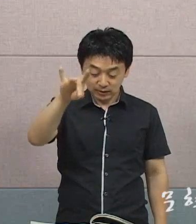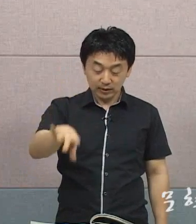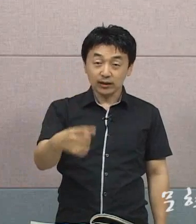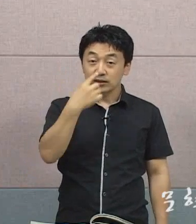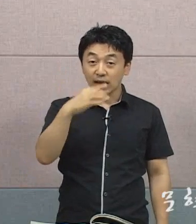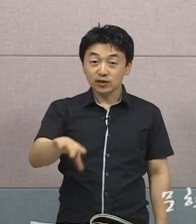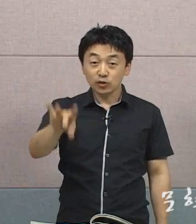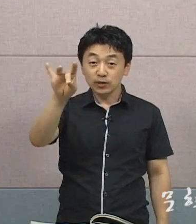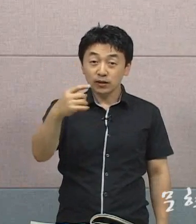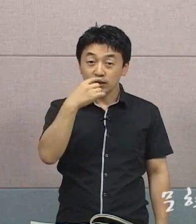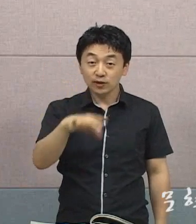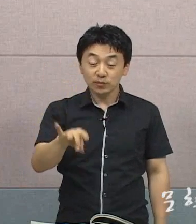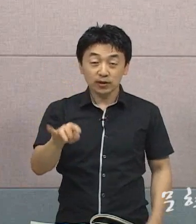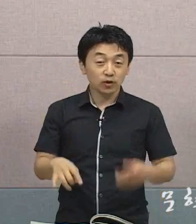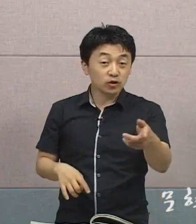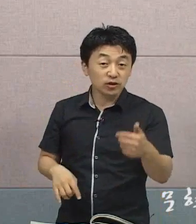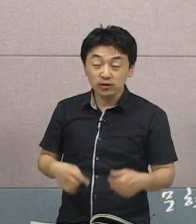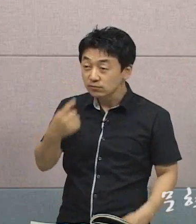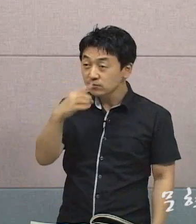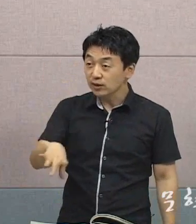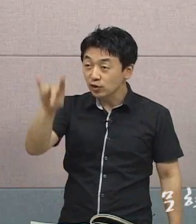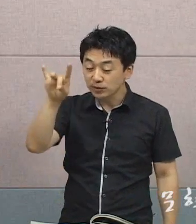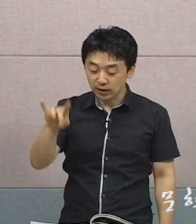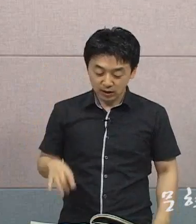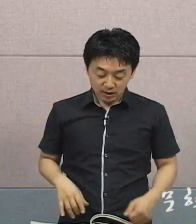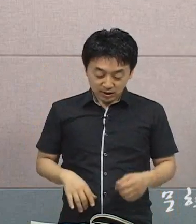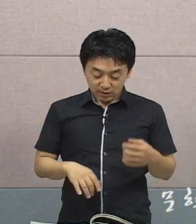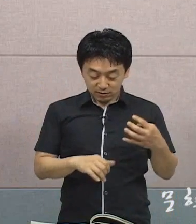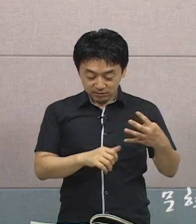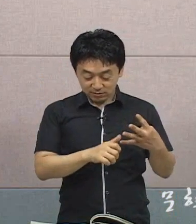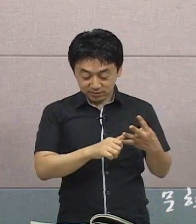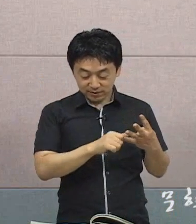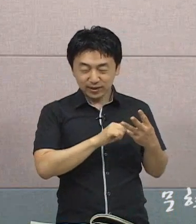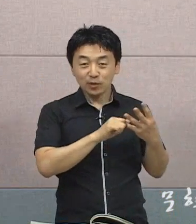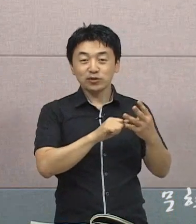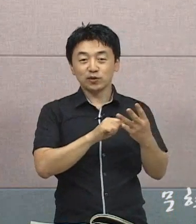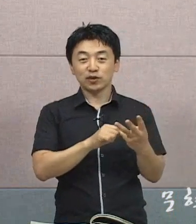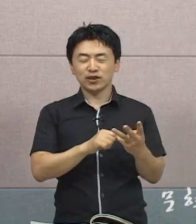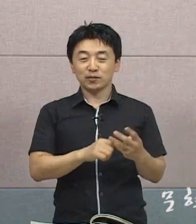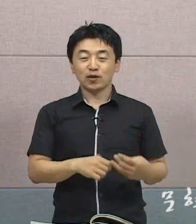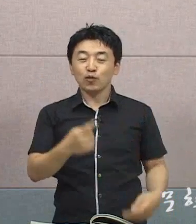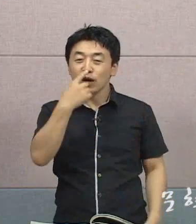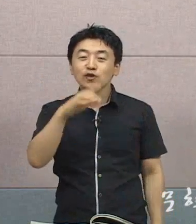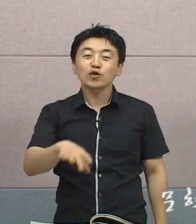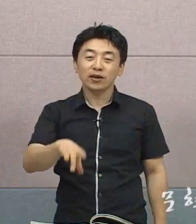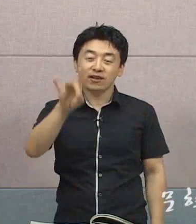예, 나 처음인데? 너 이거 들었어? 나 처음인데, 네 번째에 속하는 단어입니다. 나 처음이야.